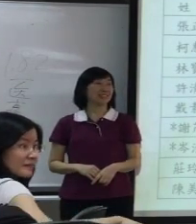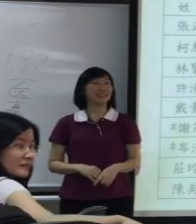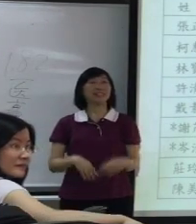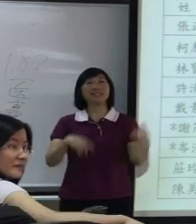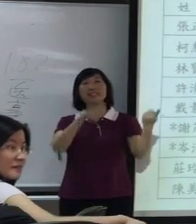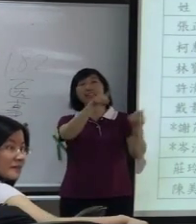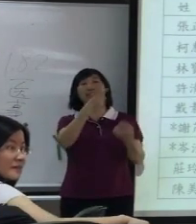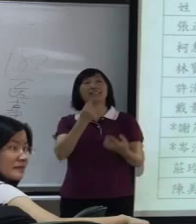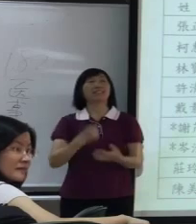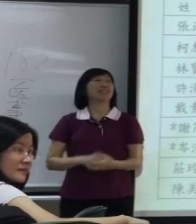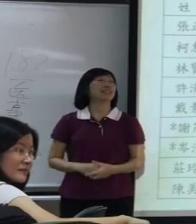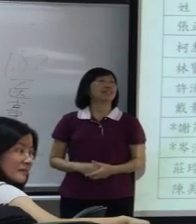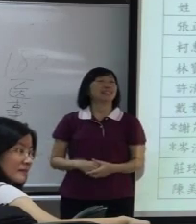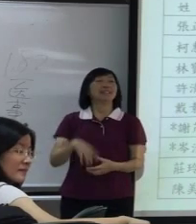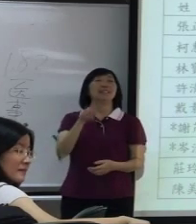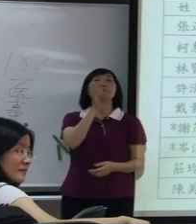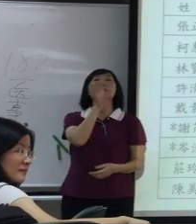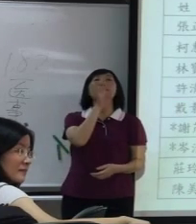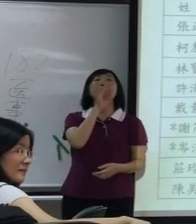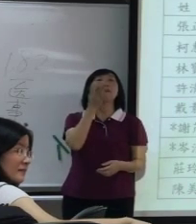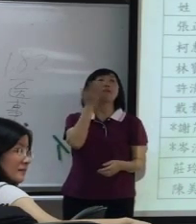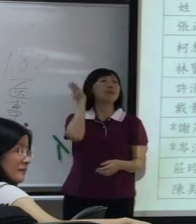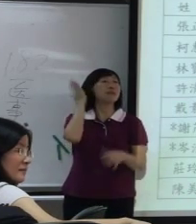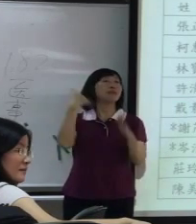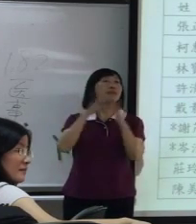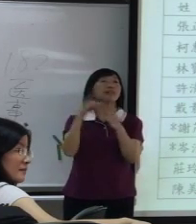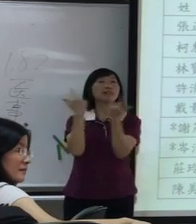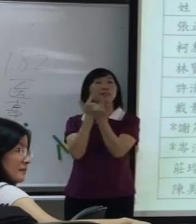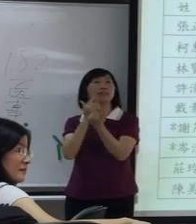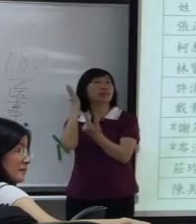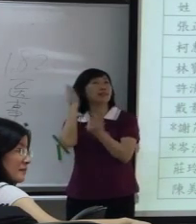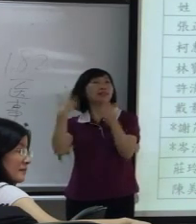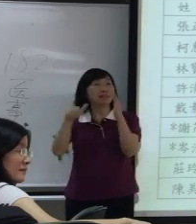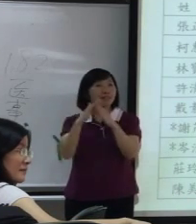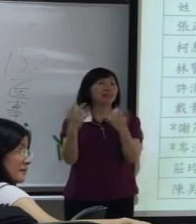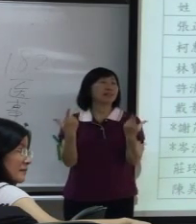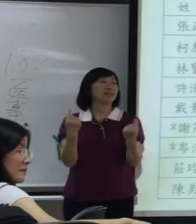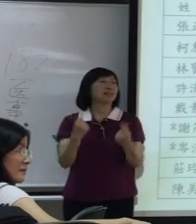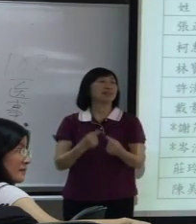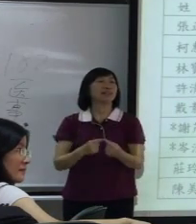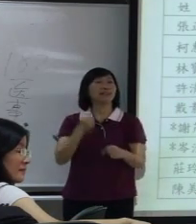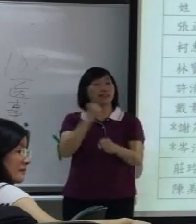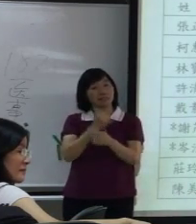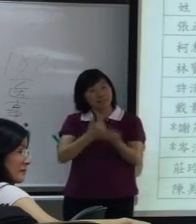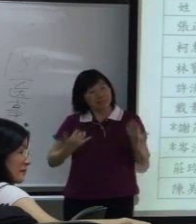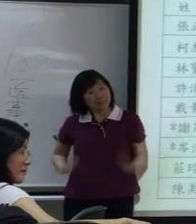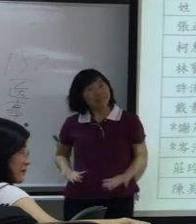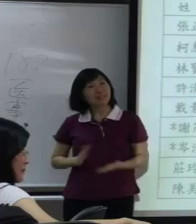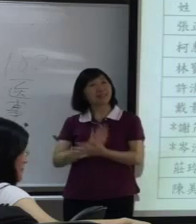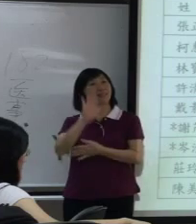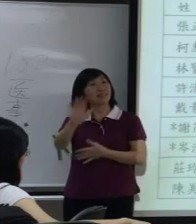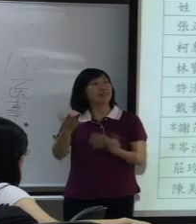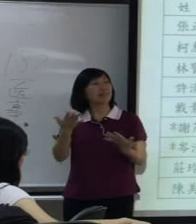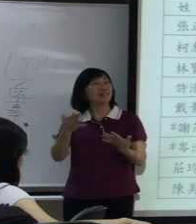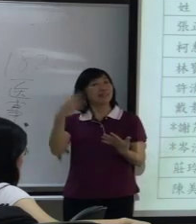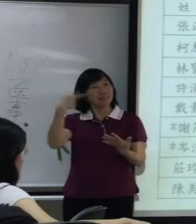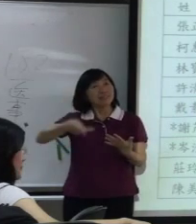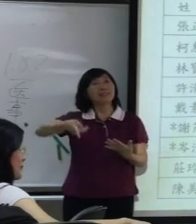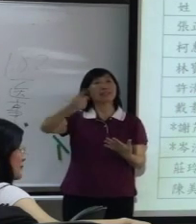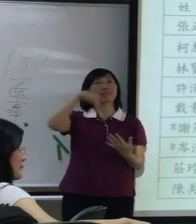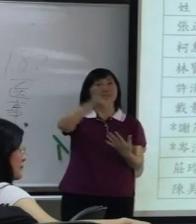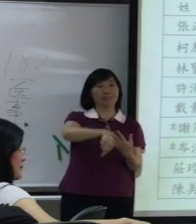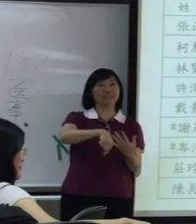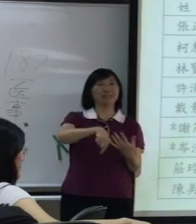也是台中启中学校、台北启中学校退休了，然后再